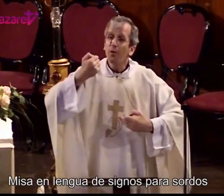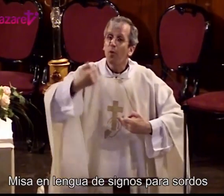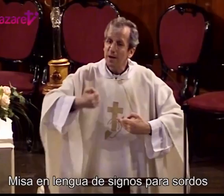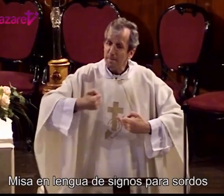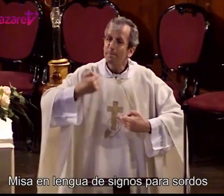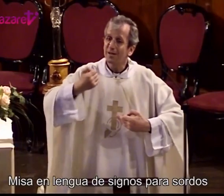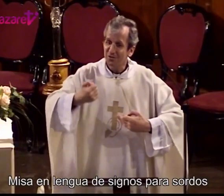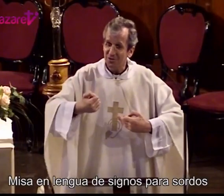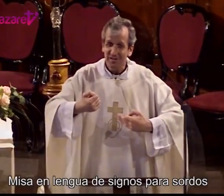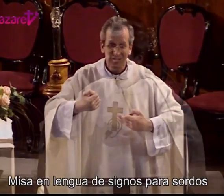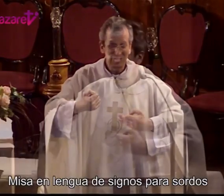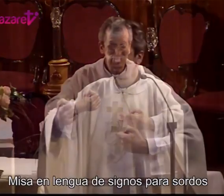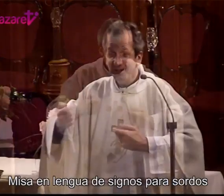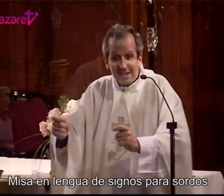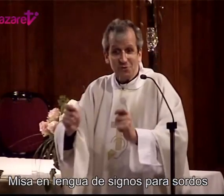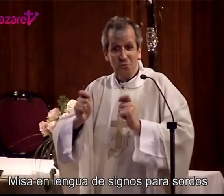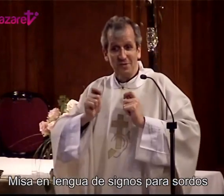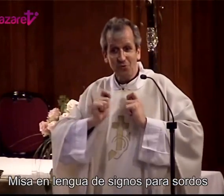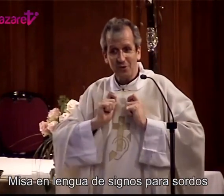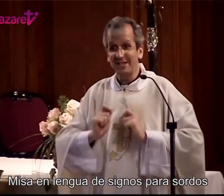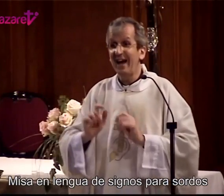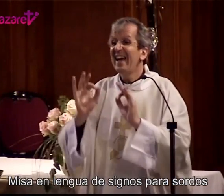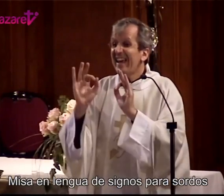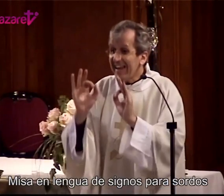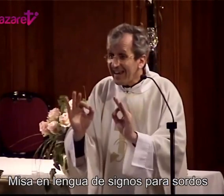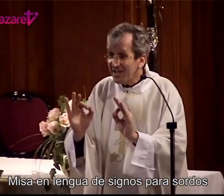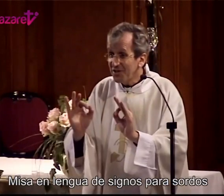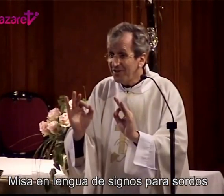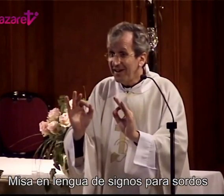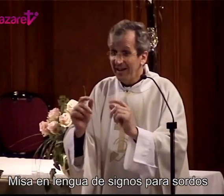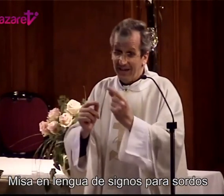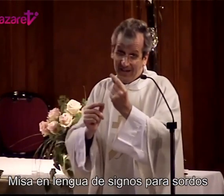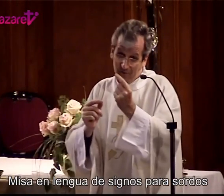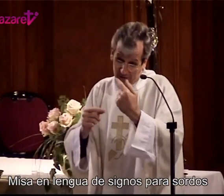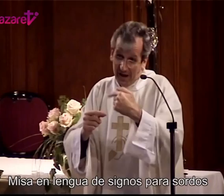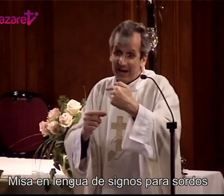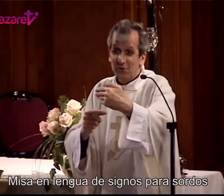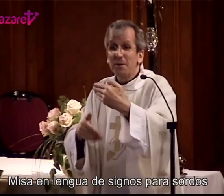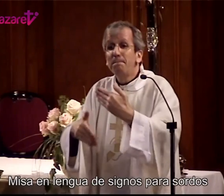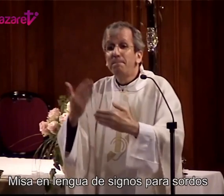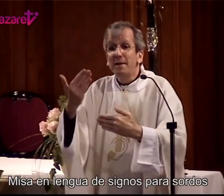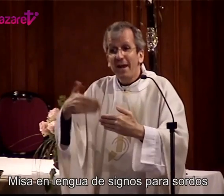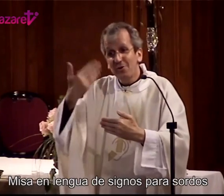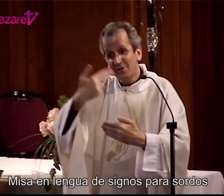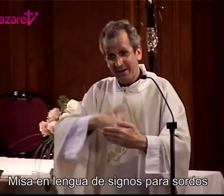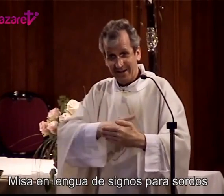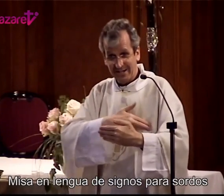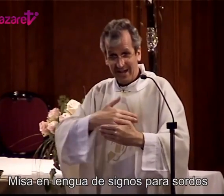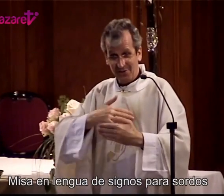buen pastor. Es un título que se da. Y de hecho, en los primeros cristianos, en